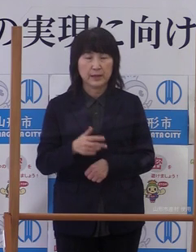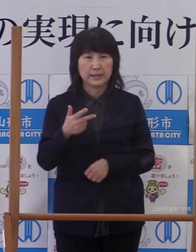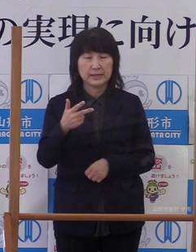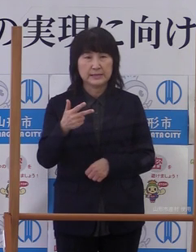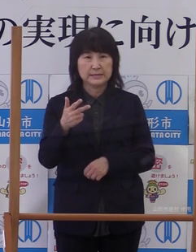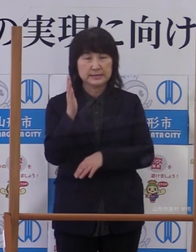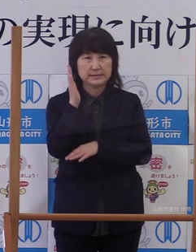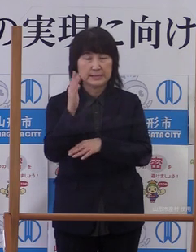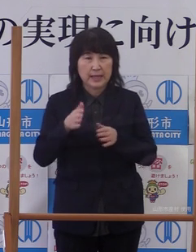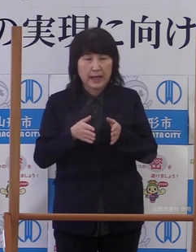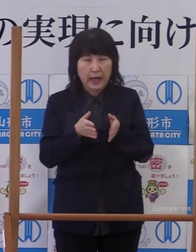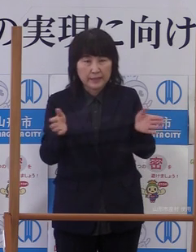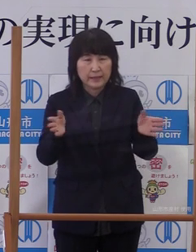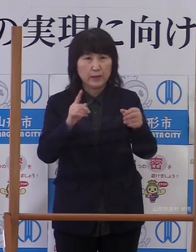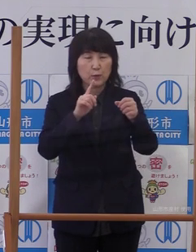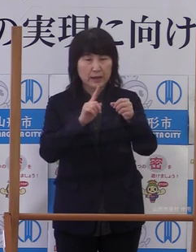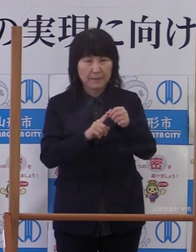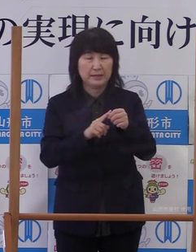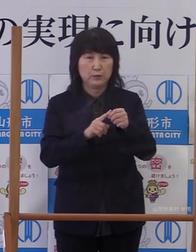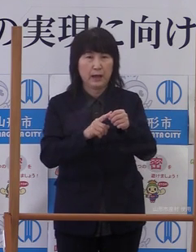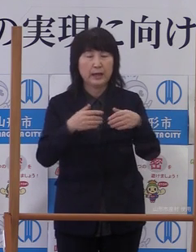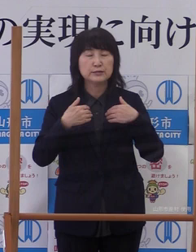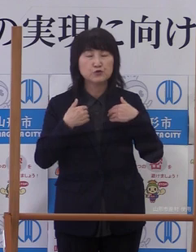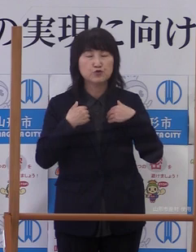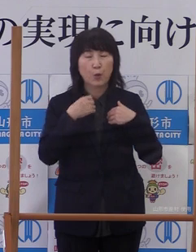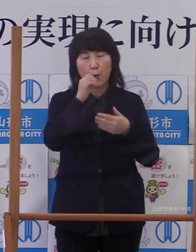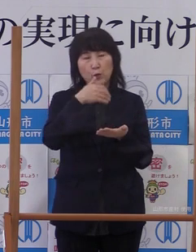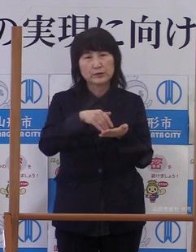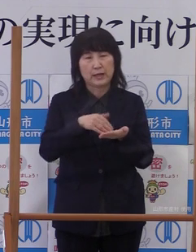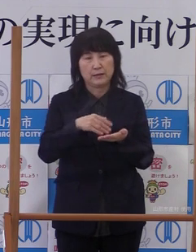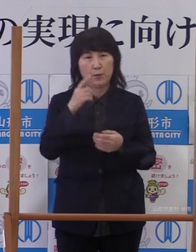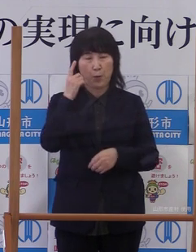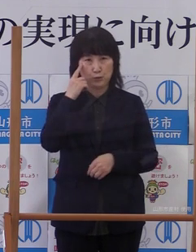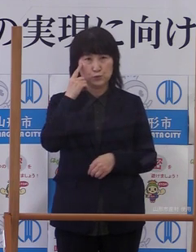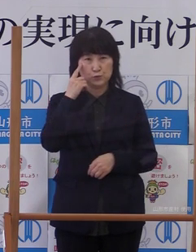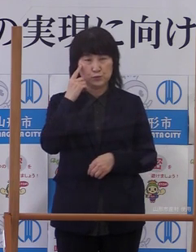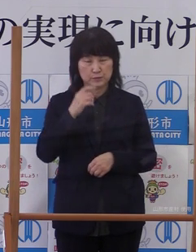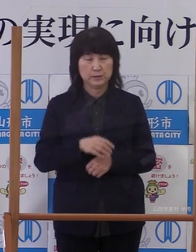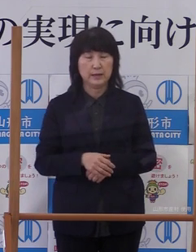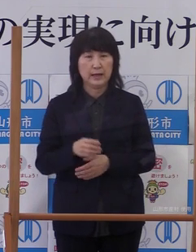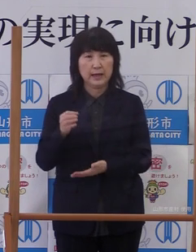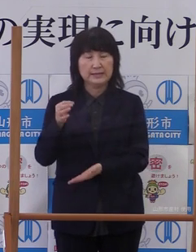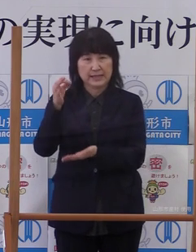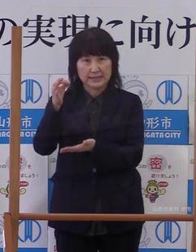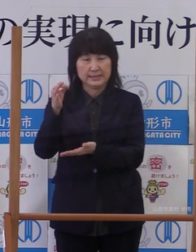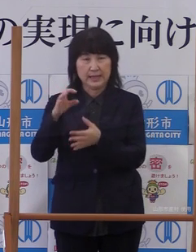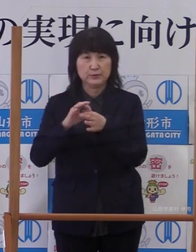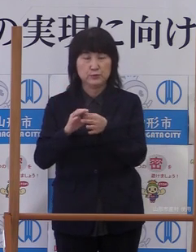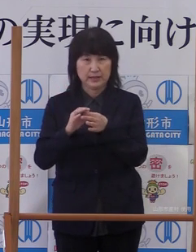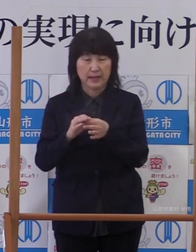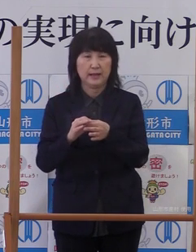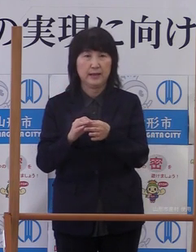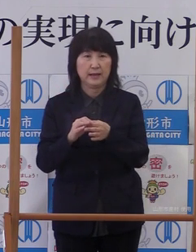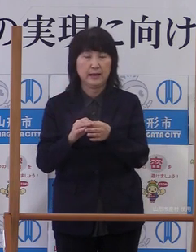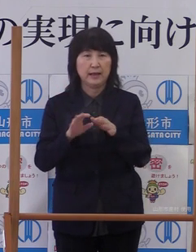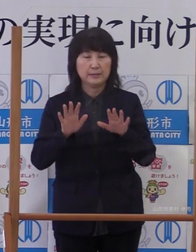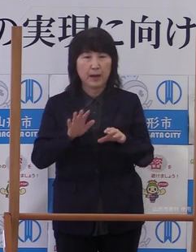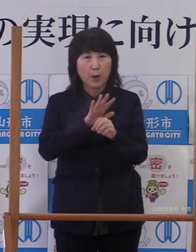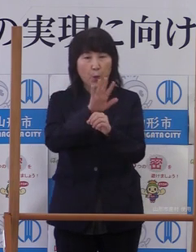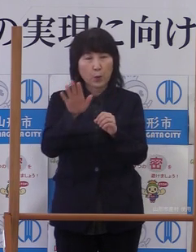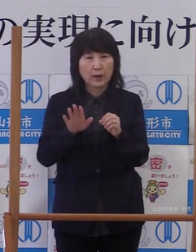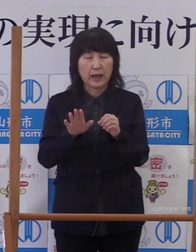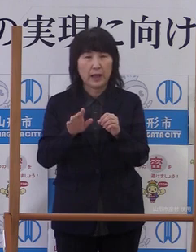のためには必要な予算だというふうに思っております。一方で財政規律につきましてはですね、今このコロナ禍